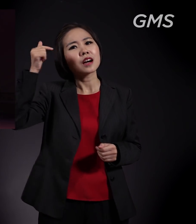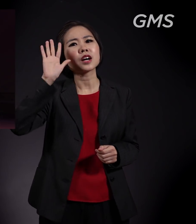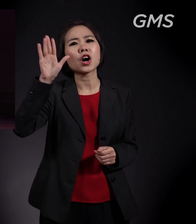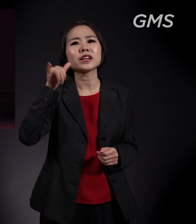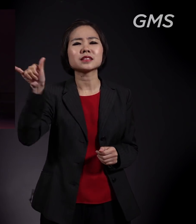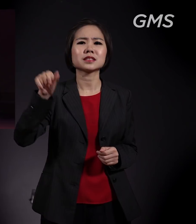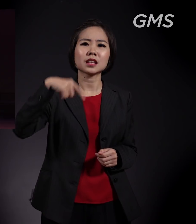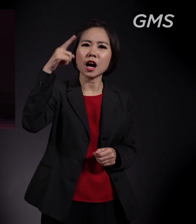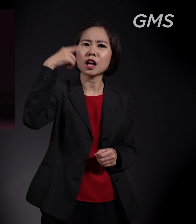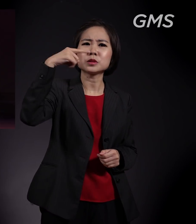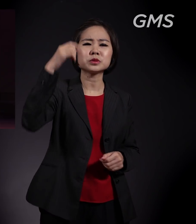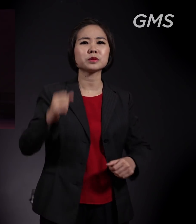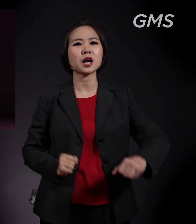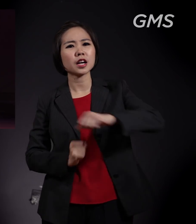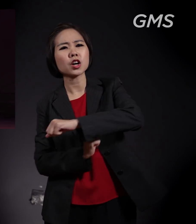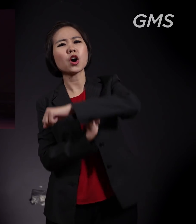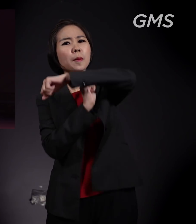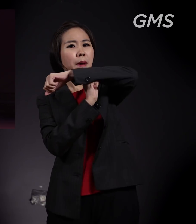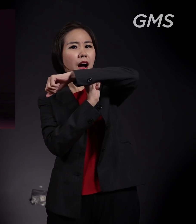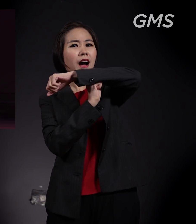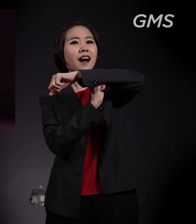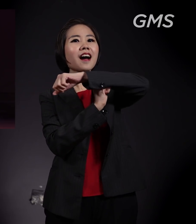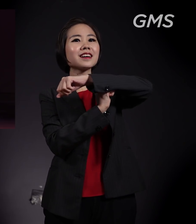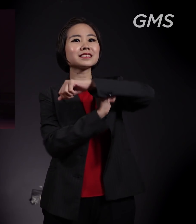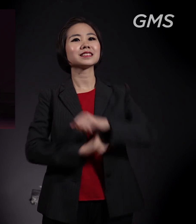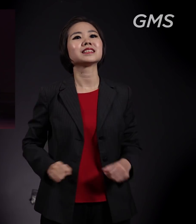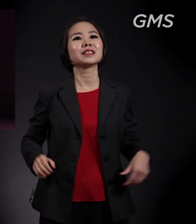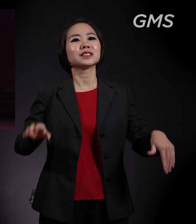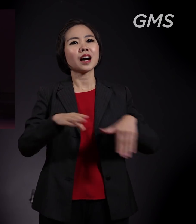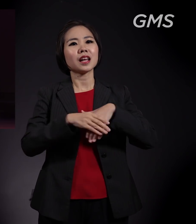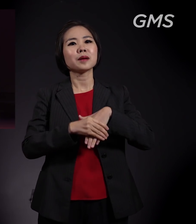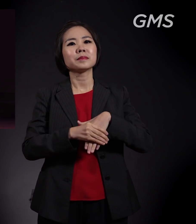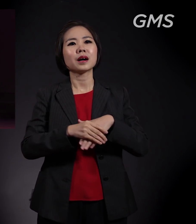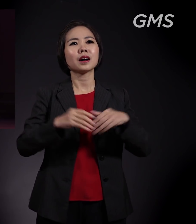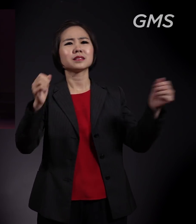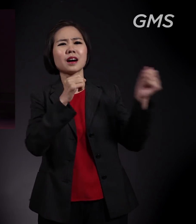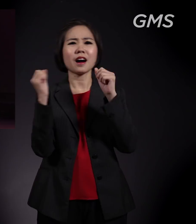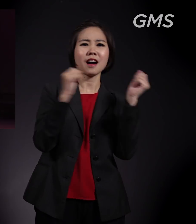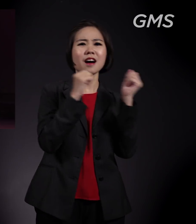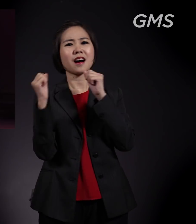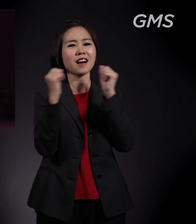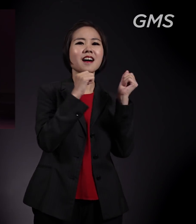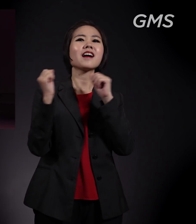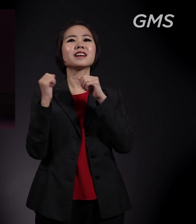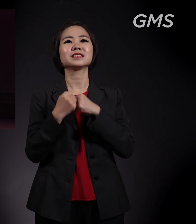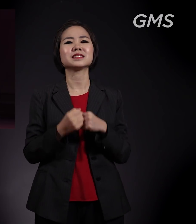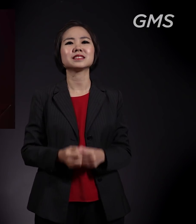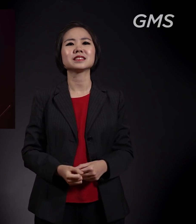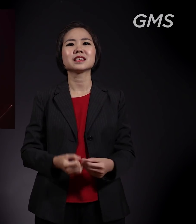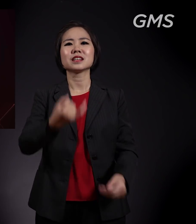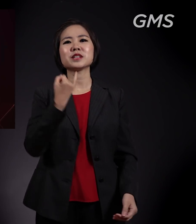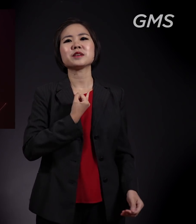sebab kau yang selalu menopang dalam badai.